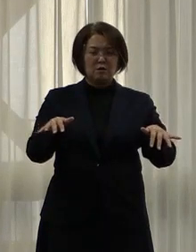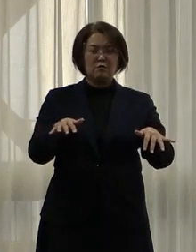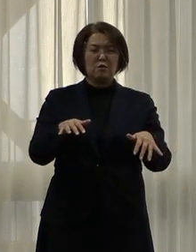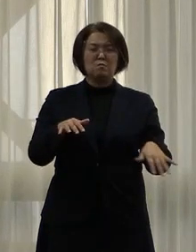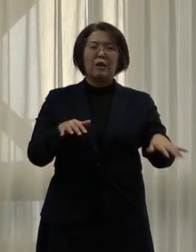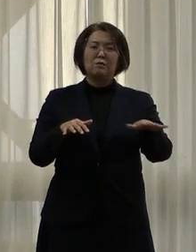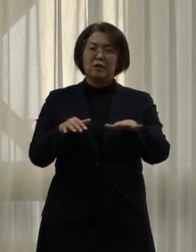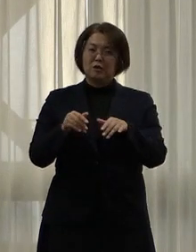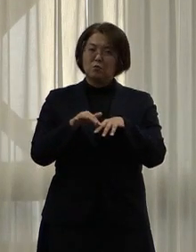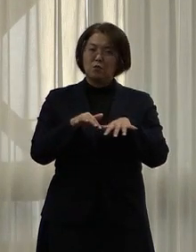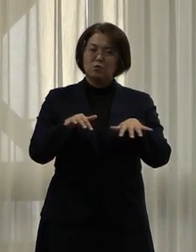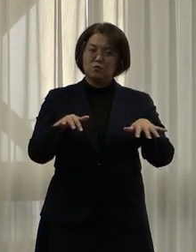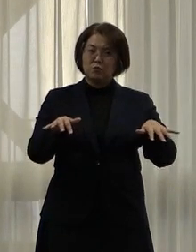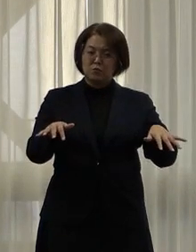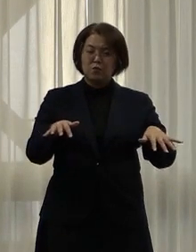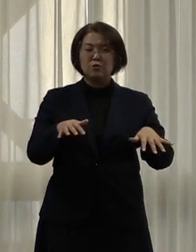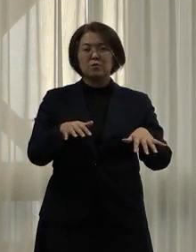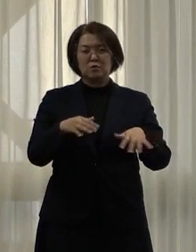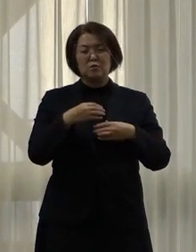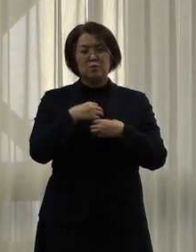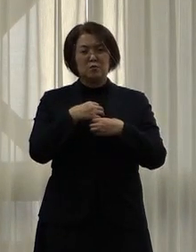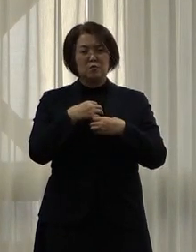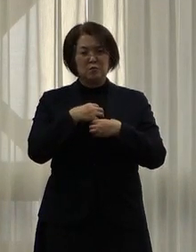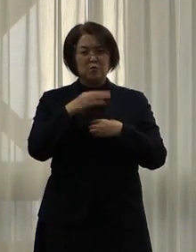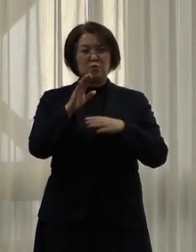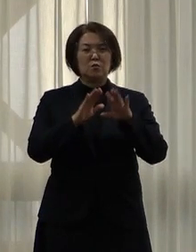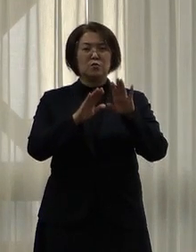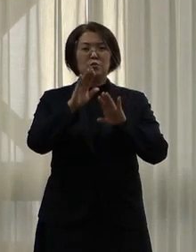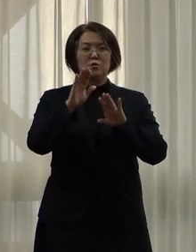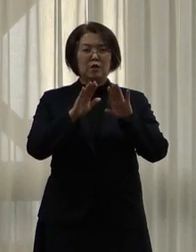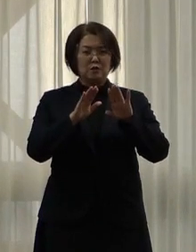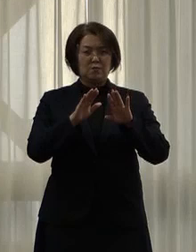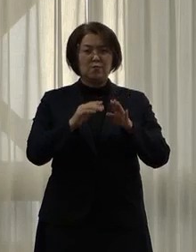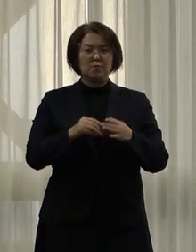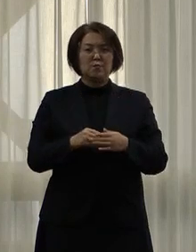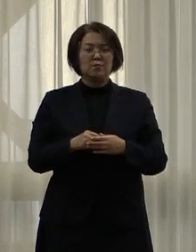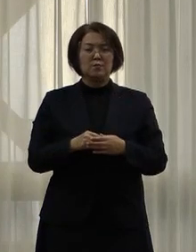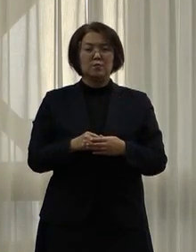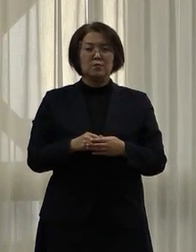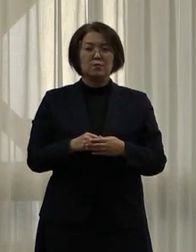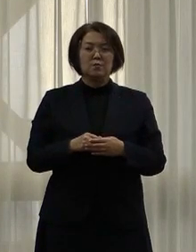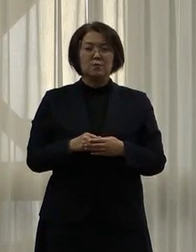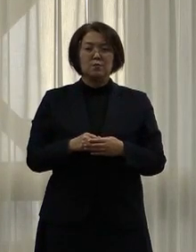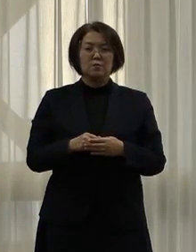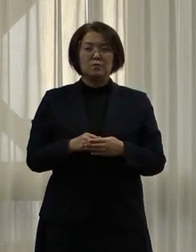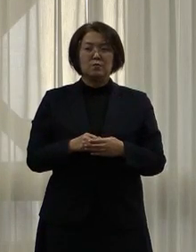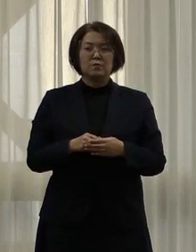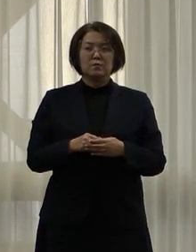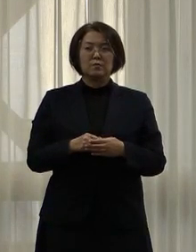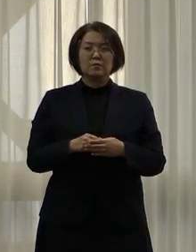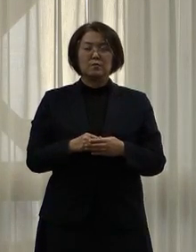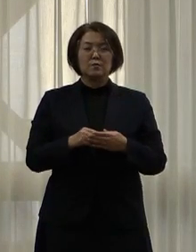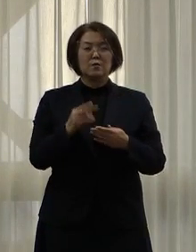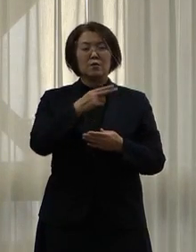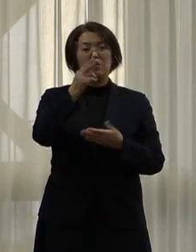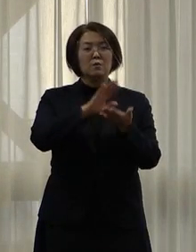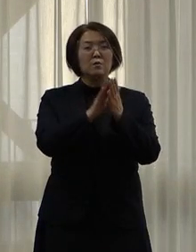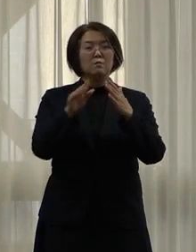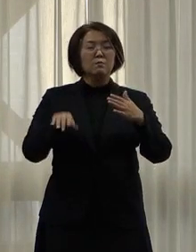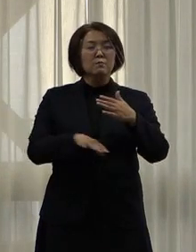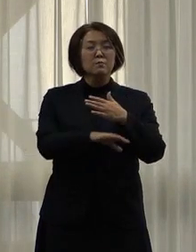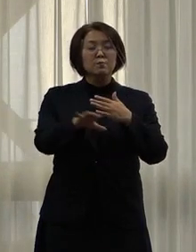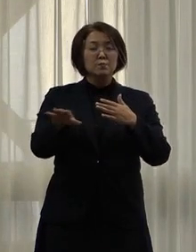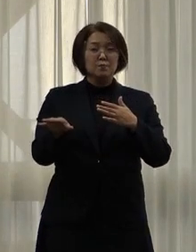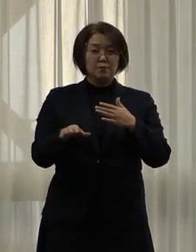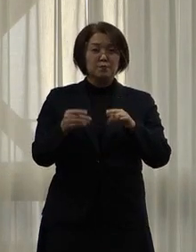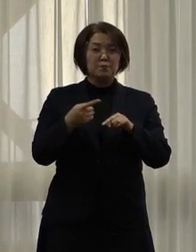って各医療圏でも増えつつあるということで、当然、県全体でも、